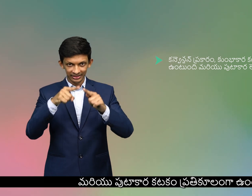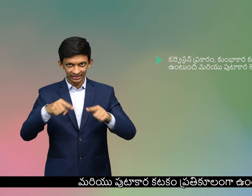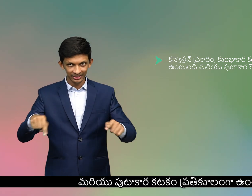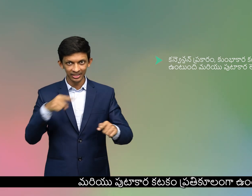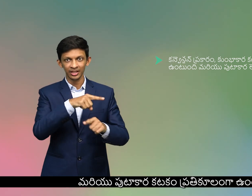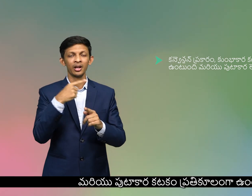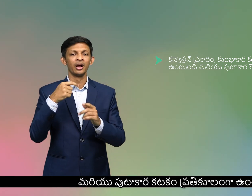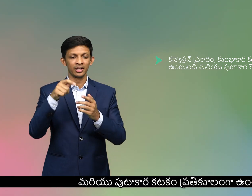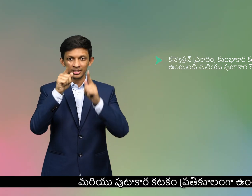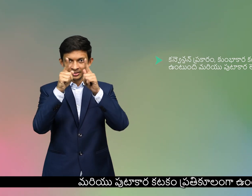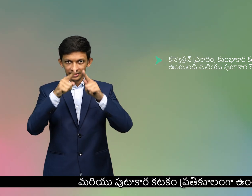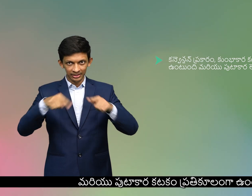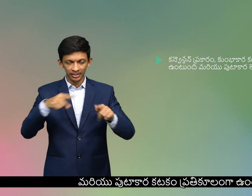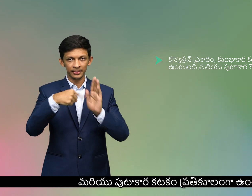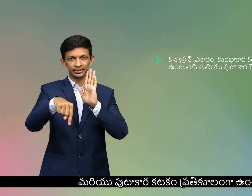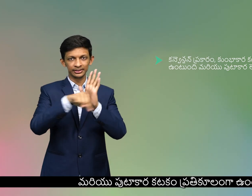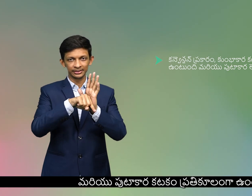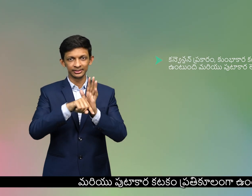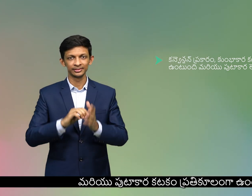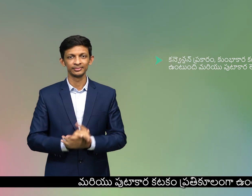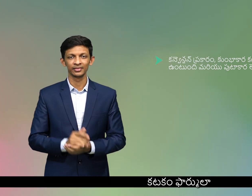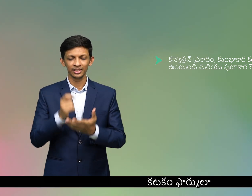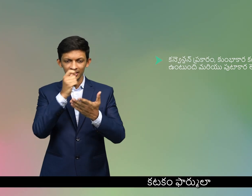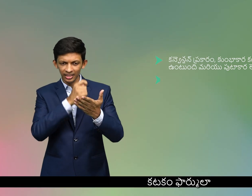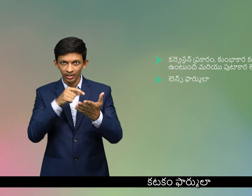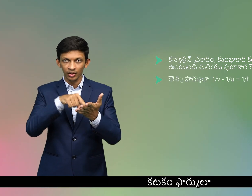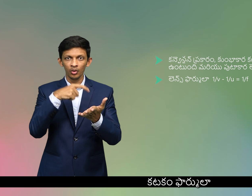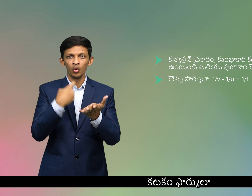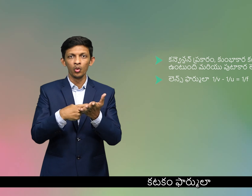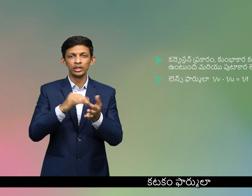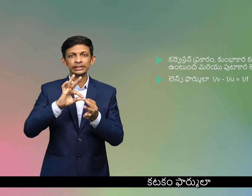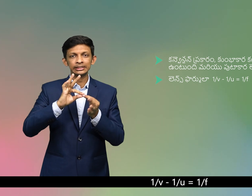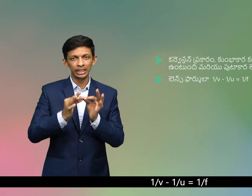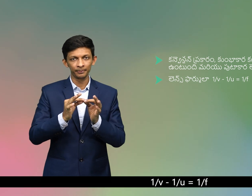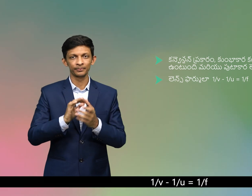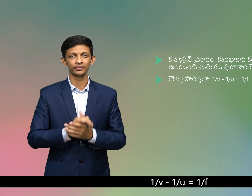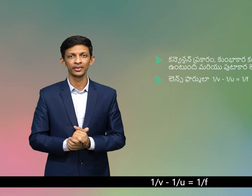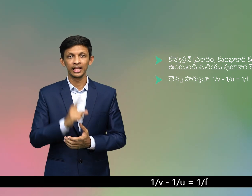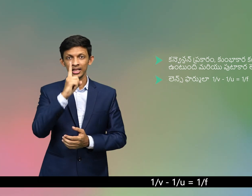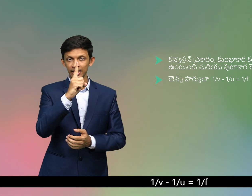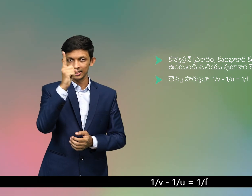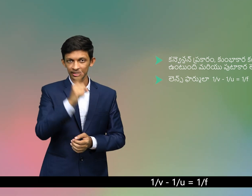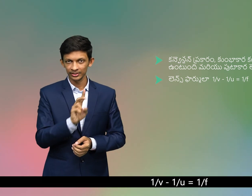మరియు పుటాకార కటకం ప్రతికూలంగా ఉంటుంది. కటకం ఫార్ములా 1/v మైనస్